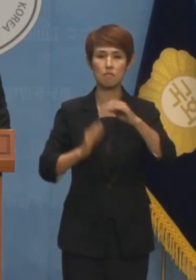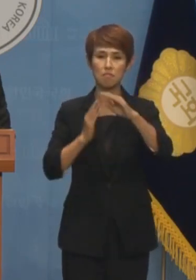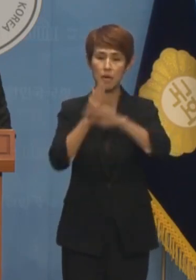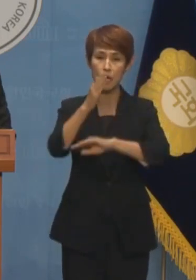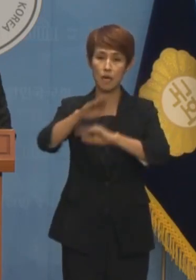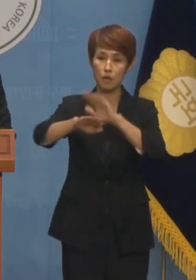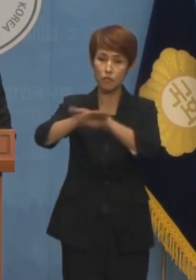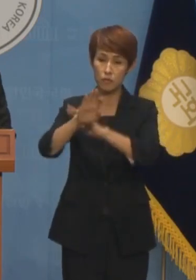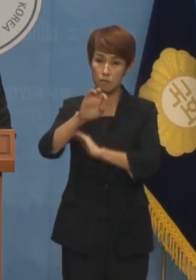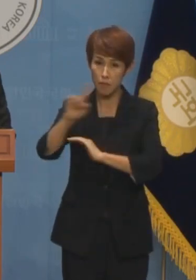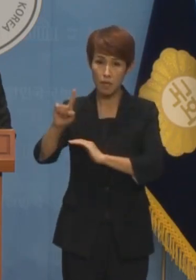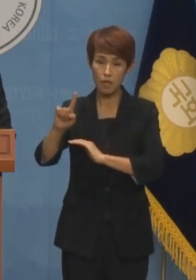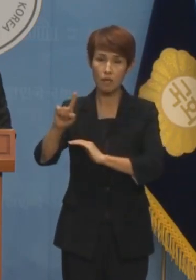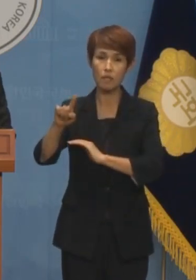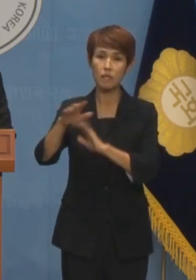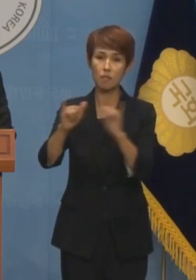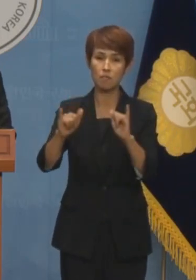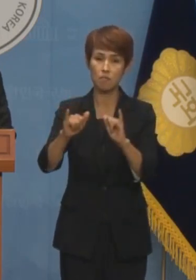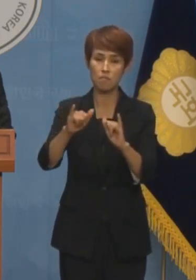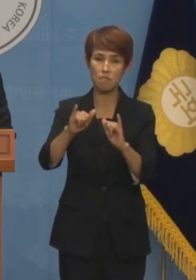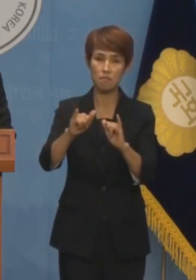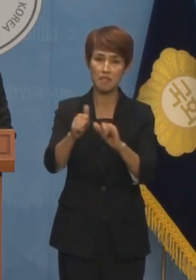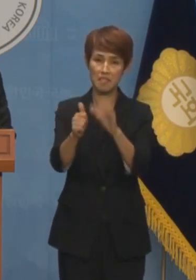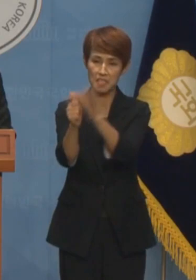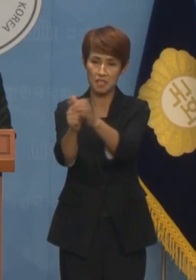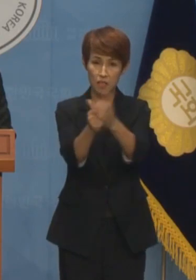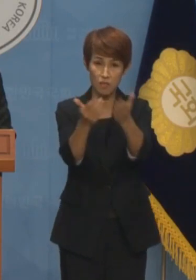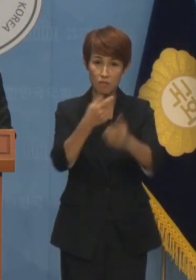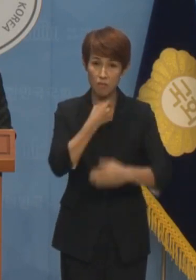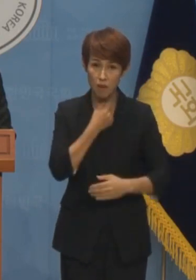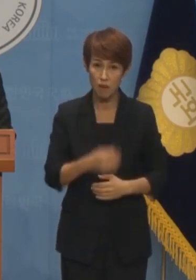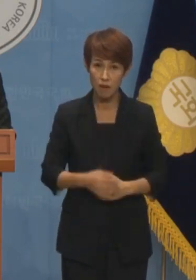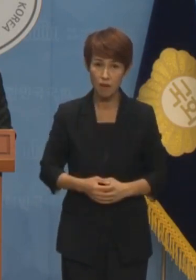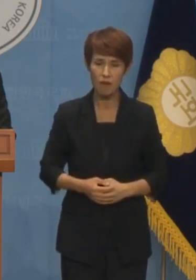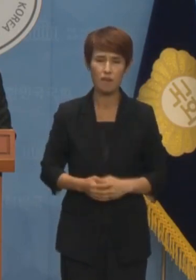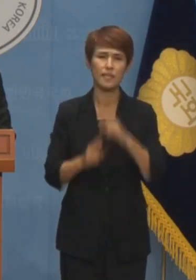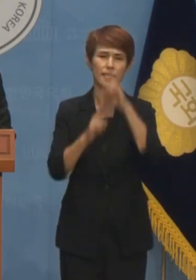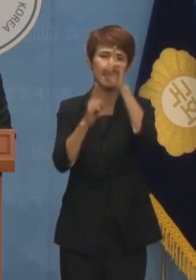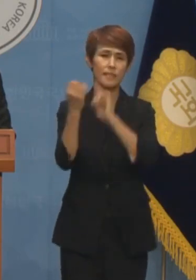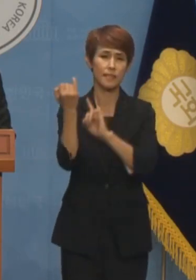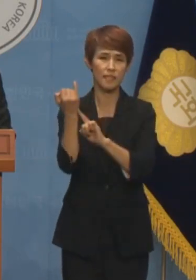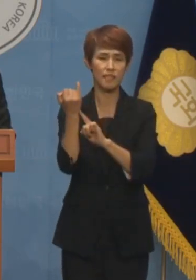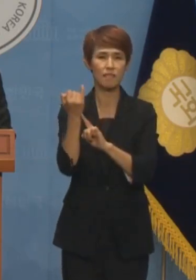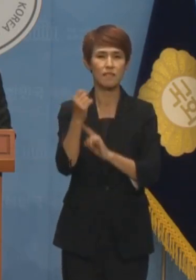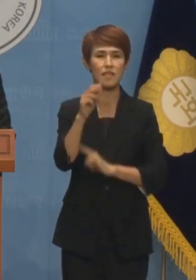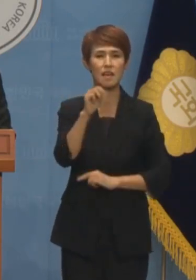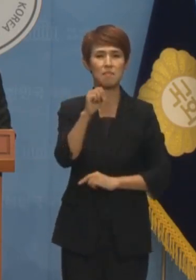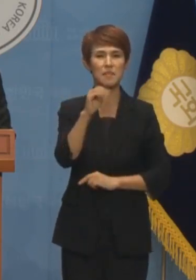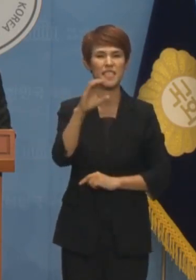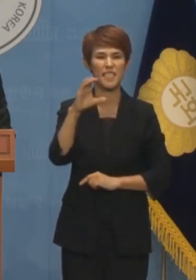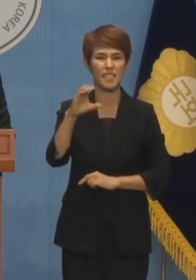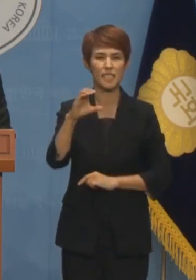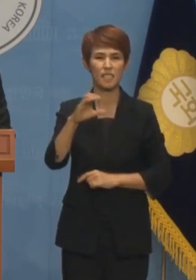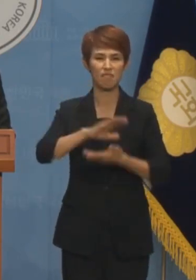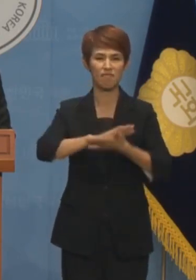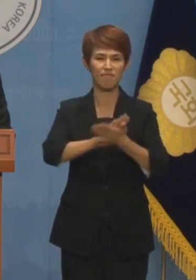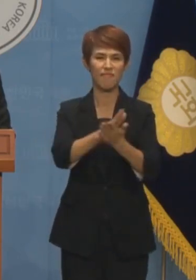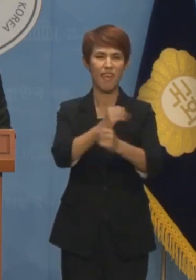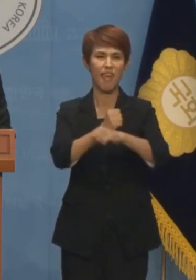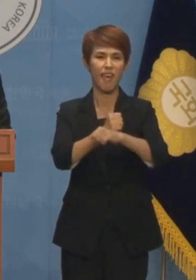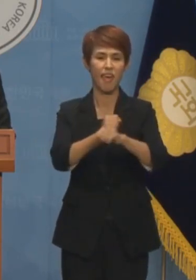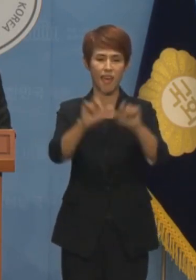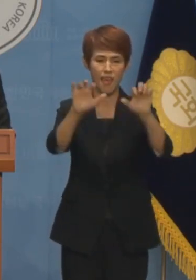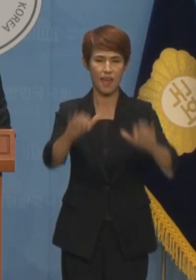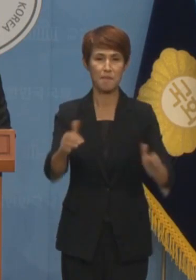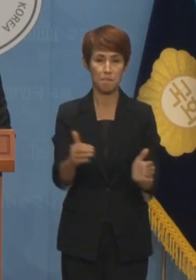것이 목적입니까? 더욱이 이 후보자는 과거 MBC 응징을 요구하는 글을 올렸고